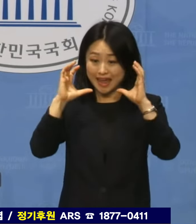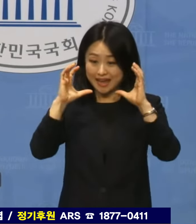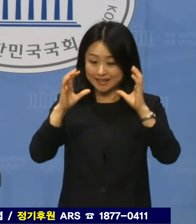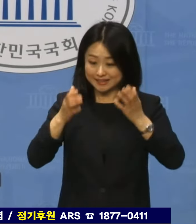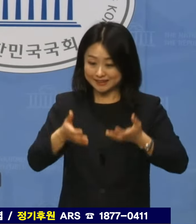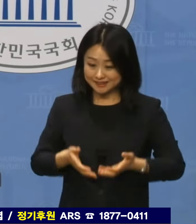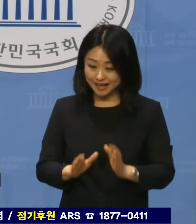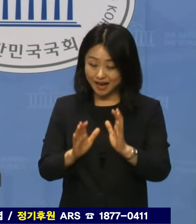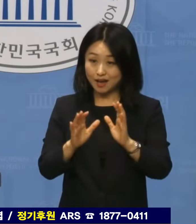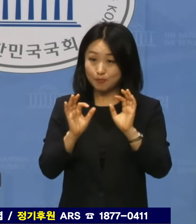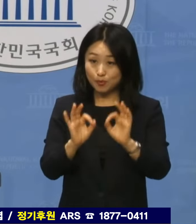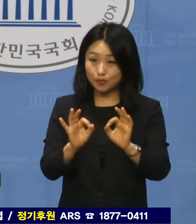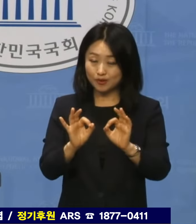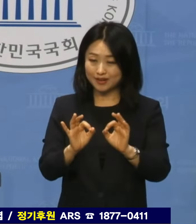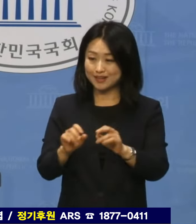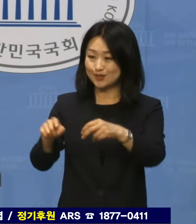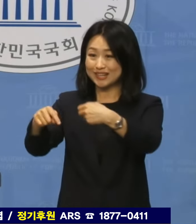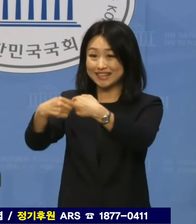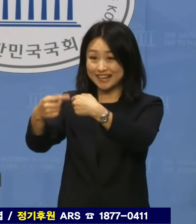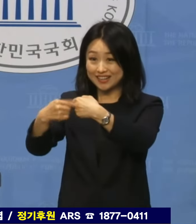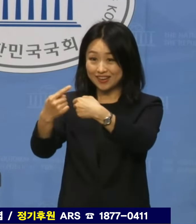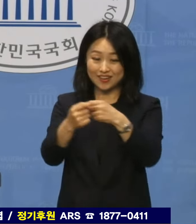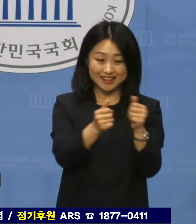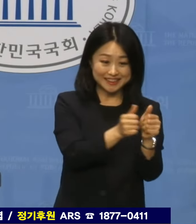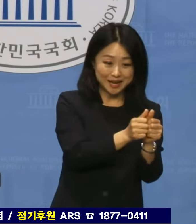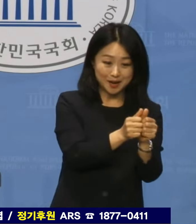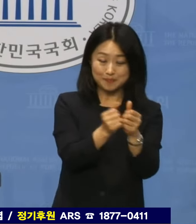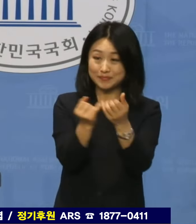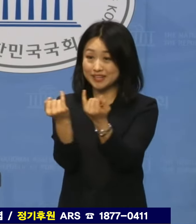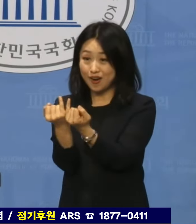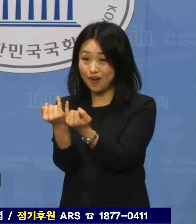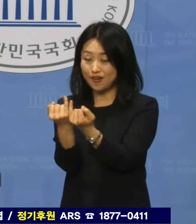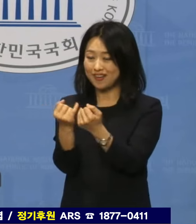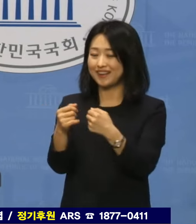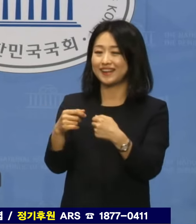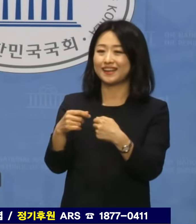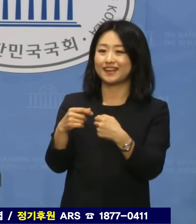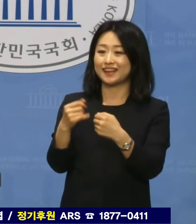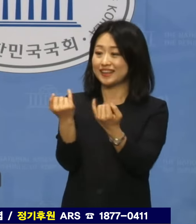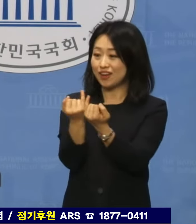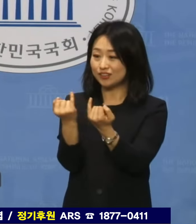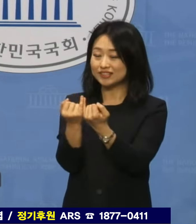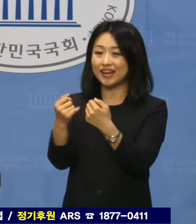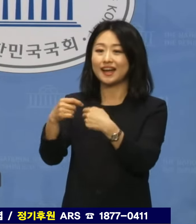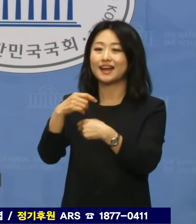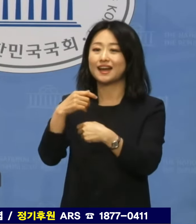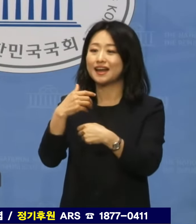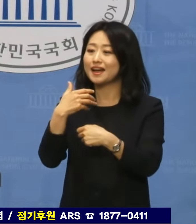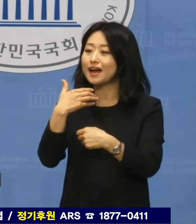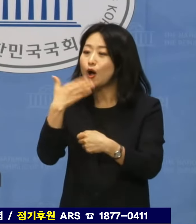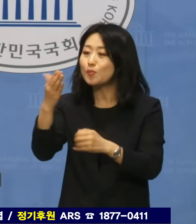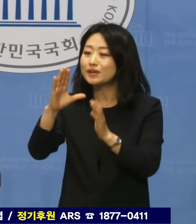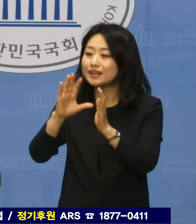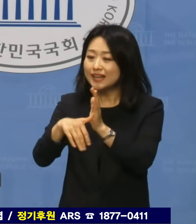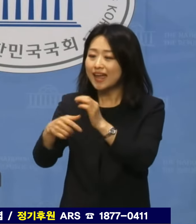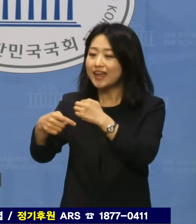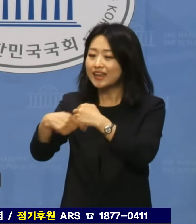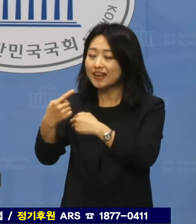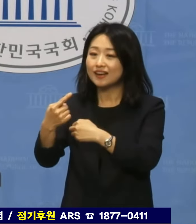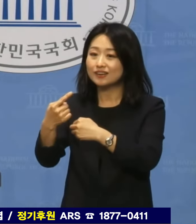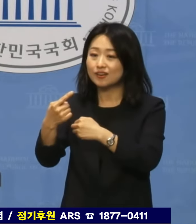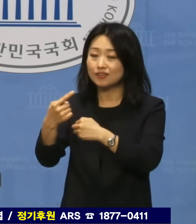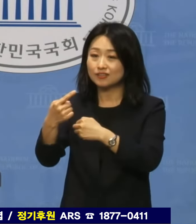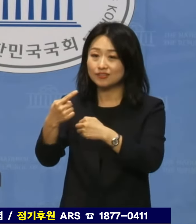조기 입학시키면 향후 정년기 남녀가 서로 더 매력을 느낄 수 있게 되어 출산율 제고에 도움이 될 것이라는